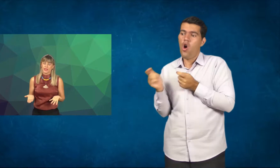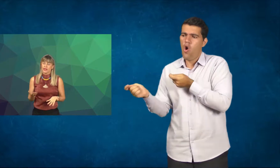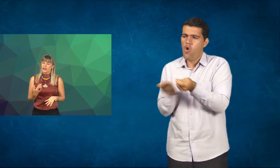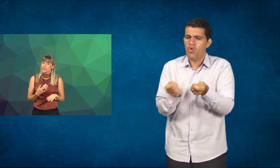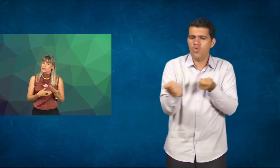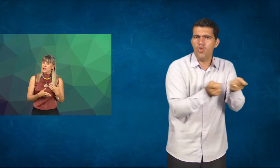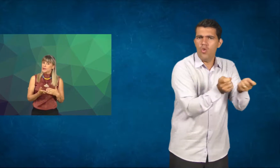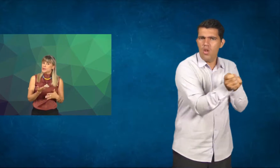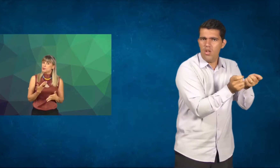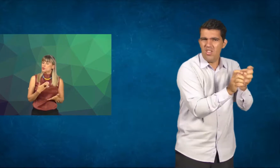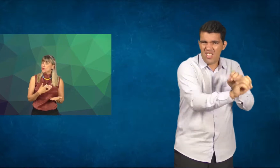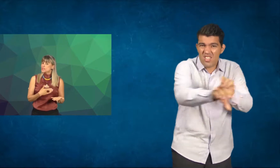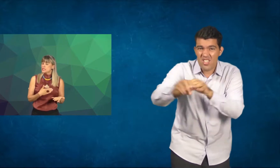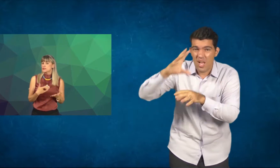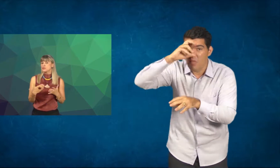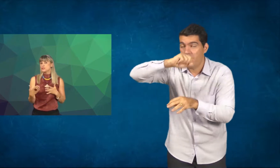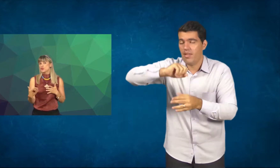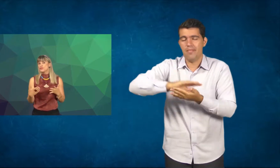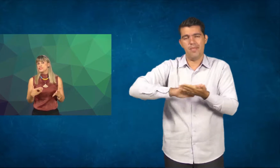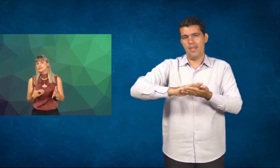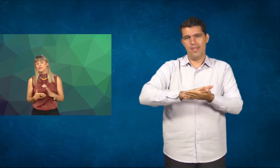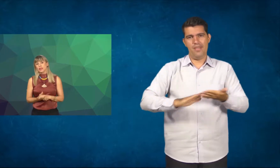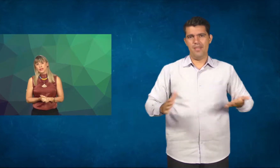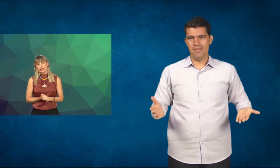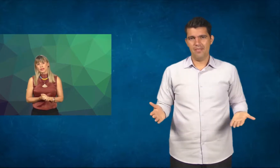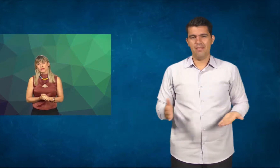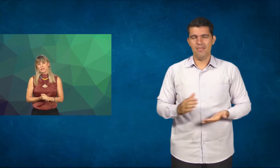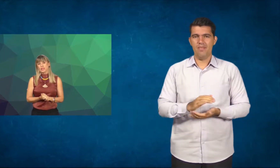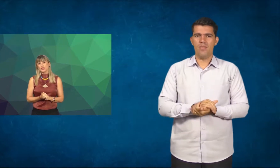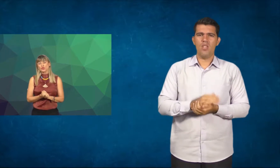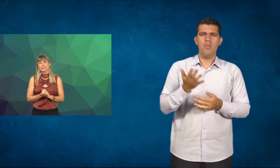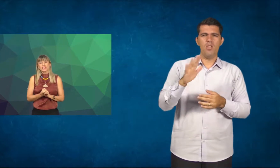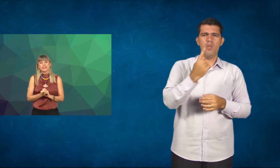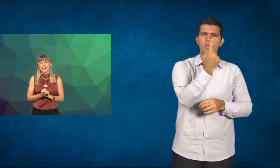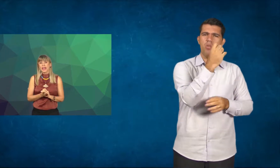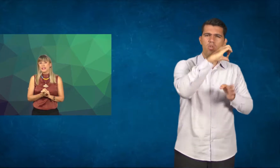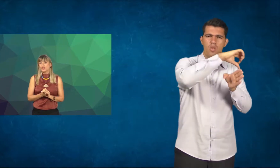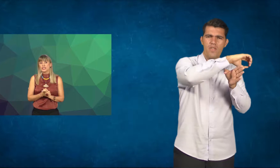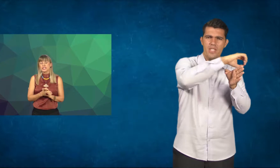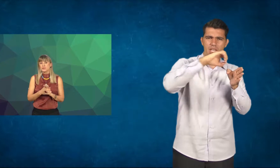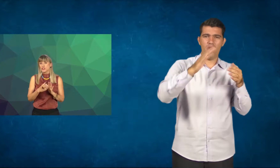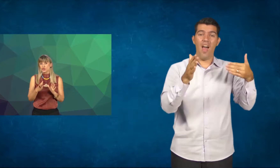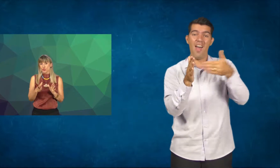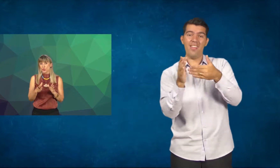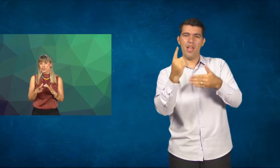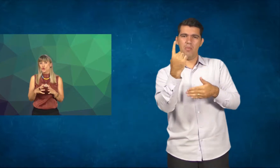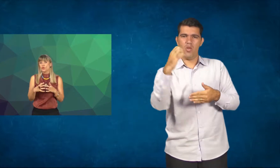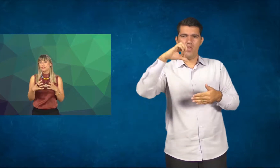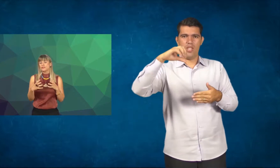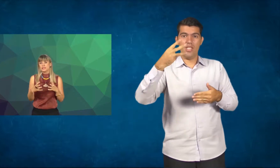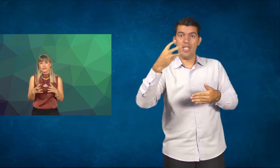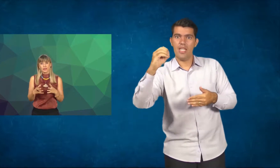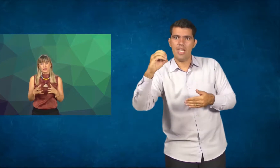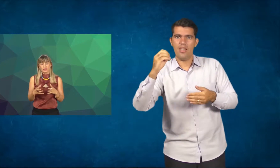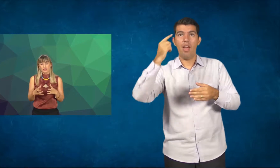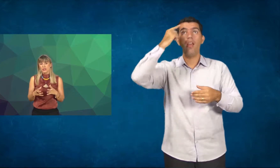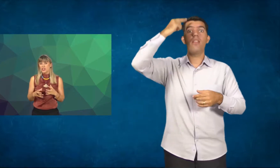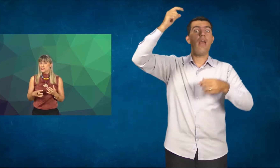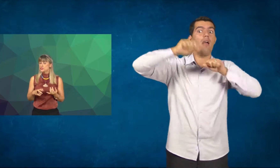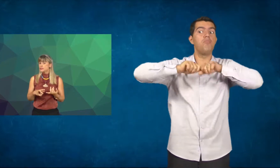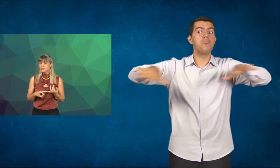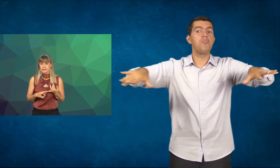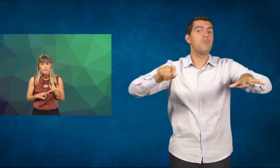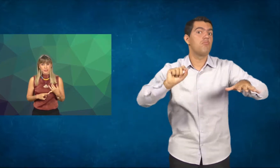aprendizagem. Já entre 1900 e 1930, disseminou-se a ideia de que as pessoas com